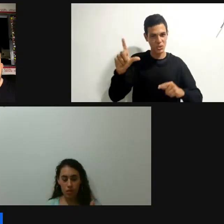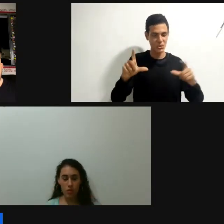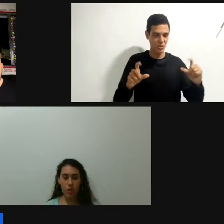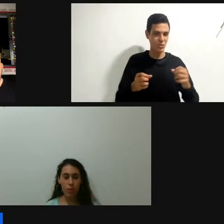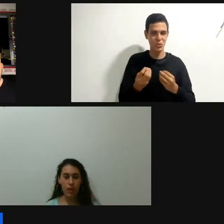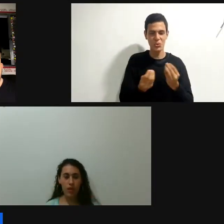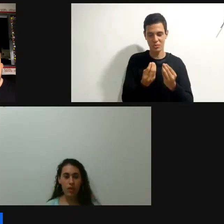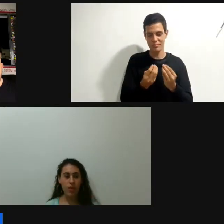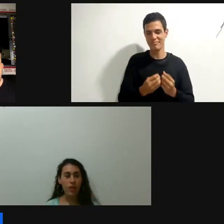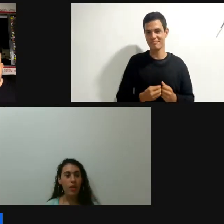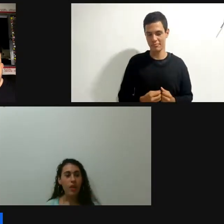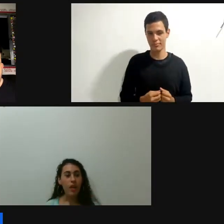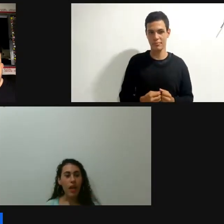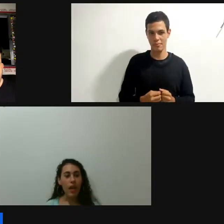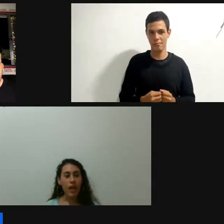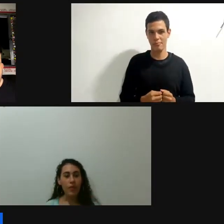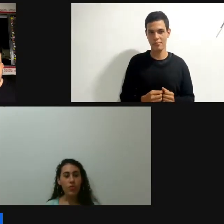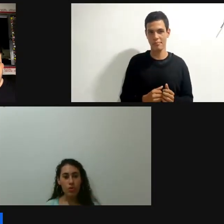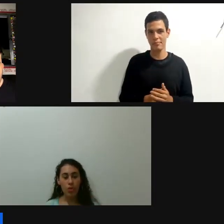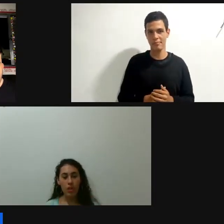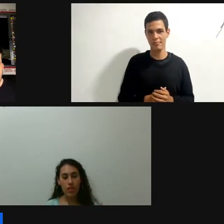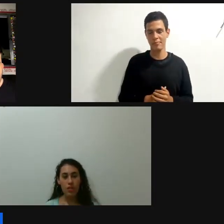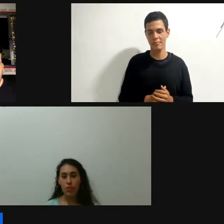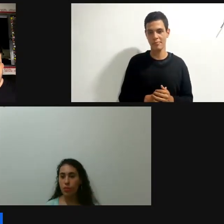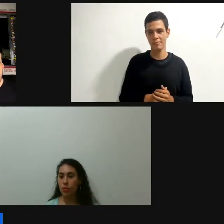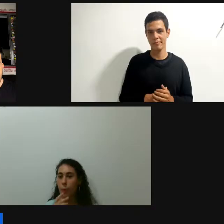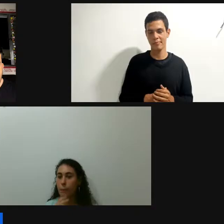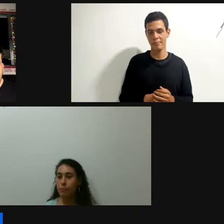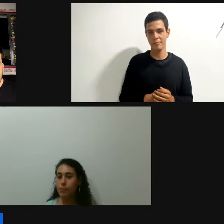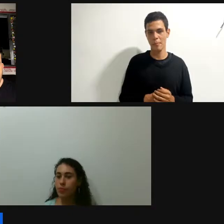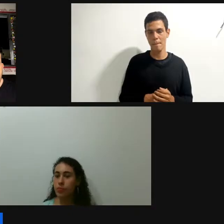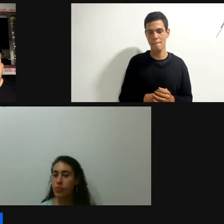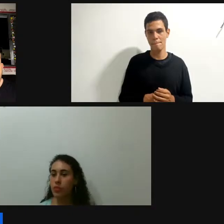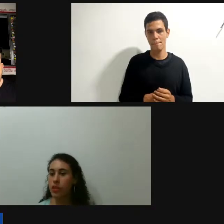melhor sobre como é que funciona esse mundo.